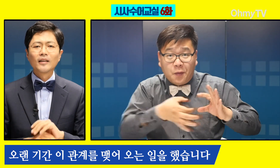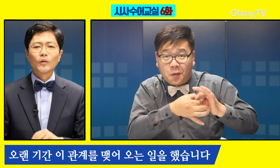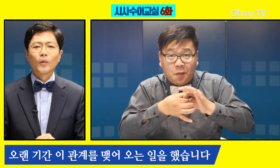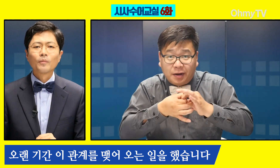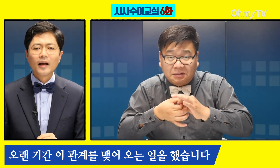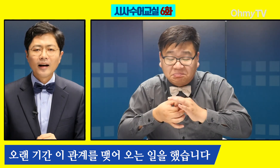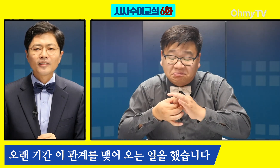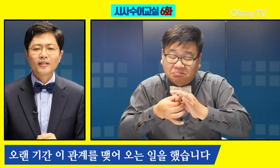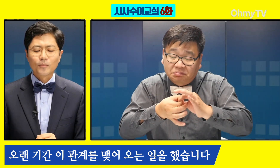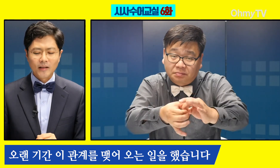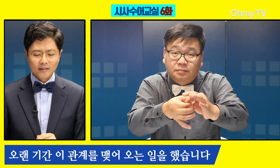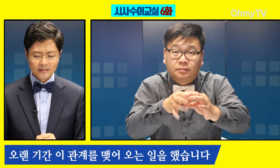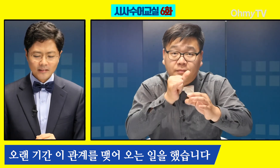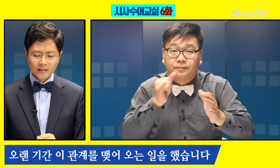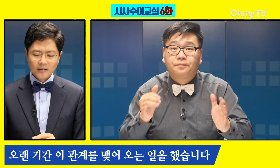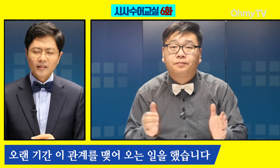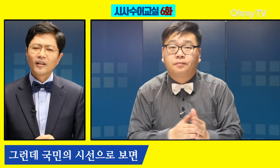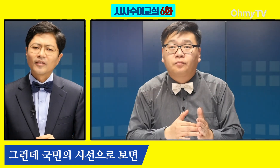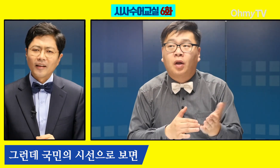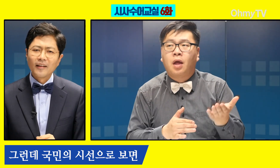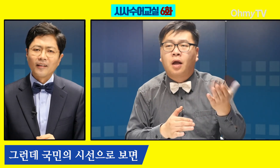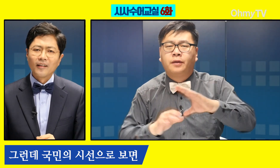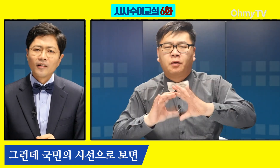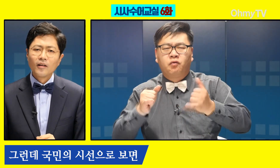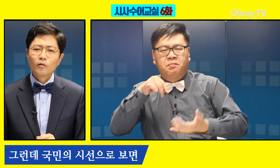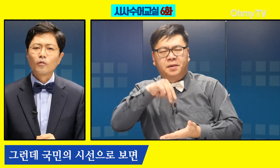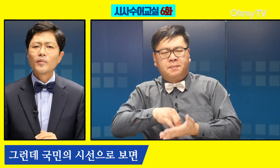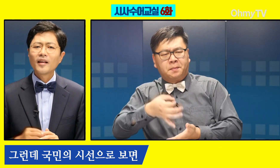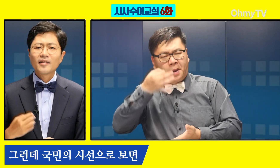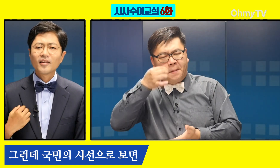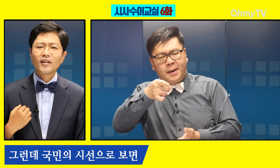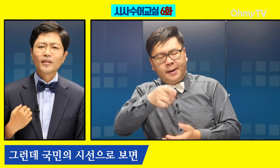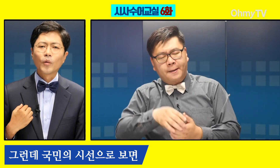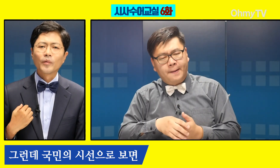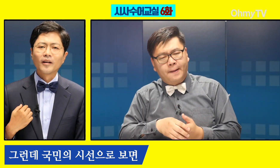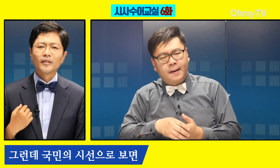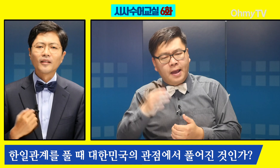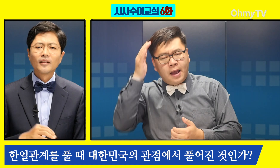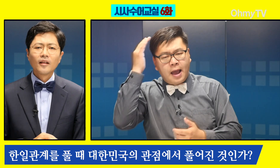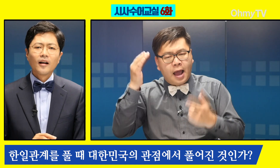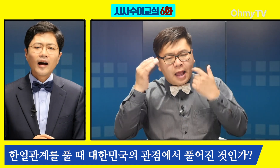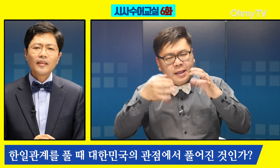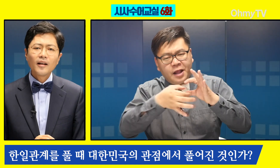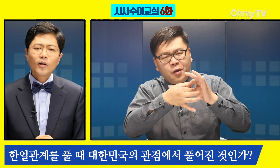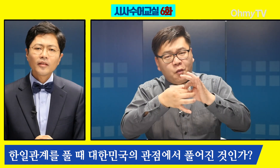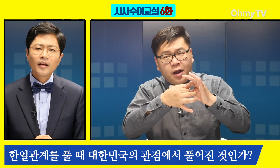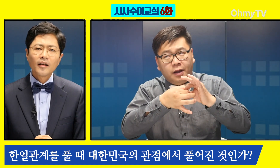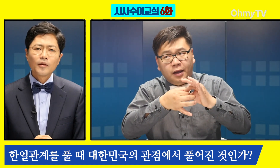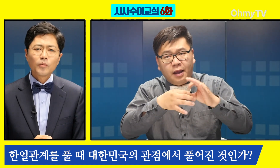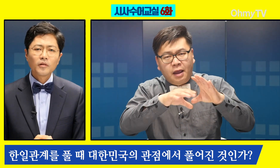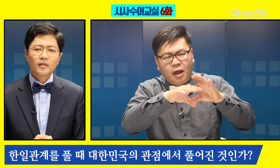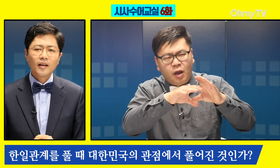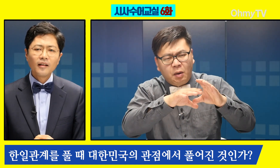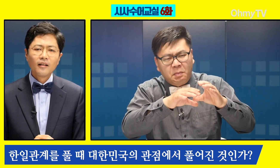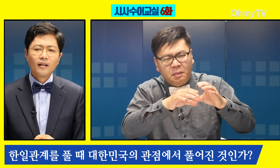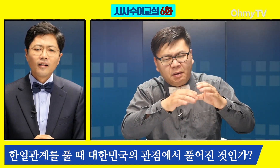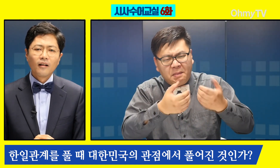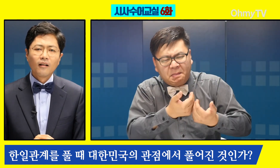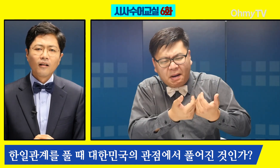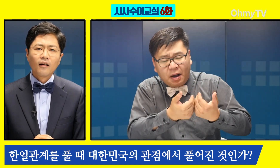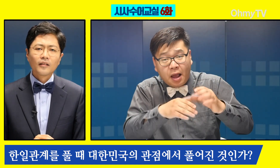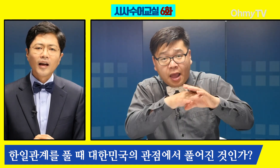맺어오는 일들도 하셨습니다. 그런데 국민의 시선에서 보면 한일 관계를 풀